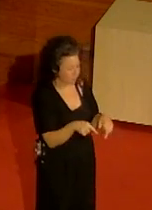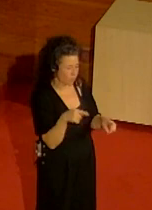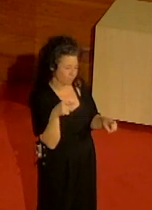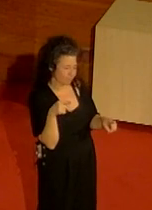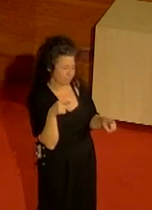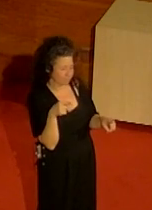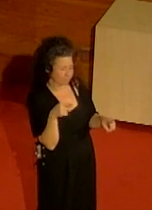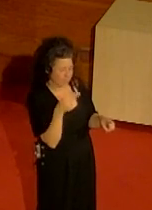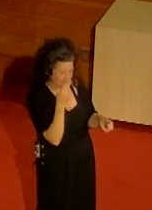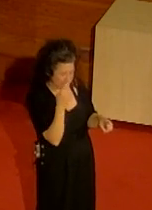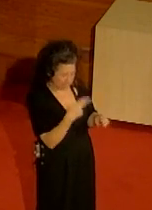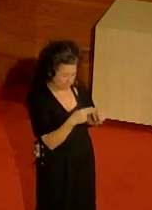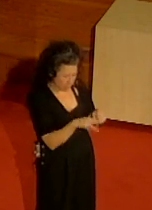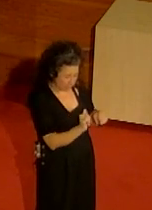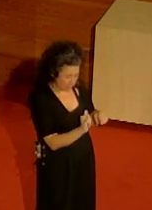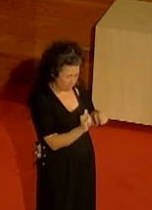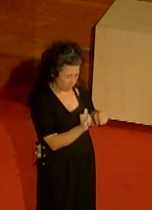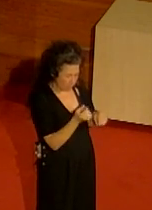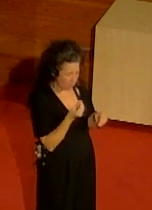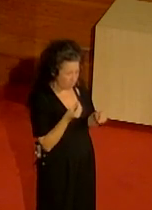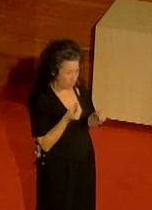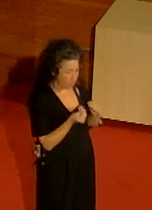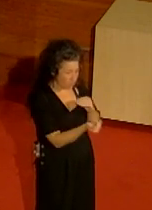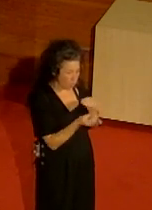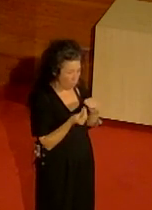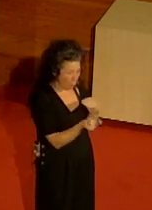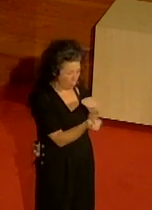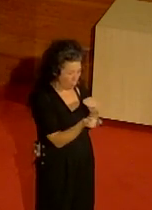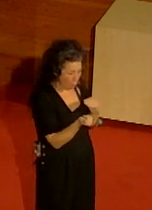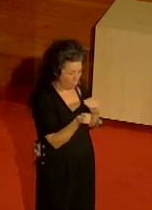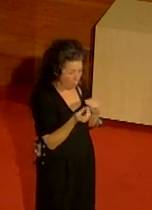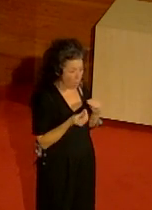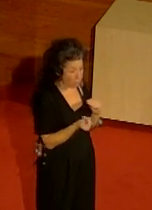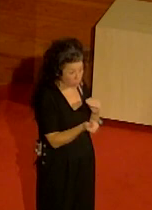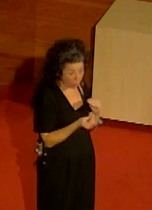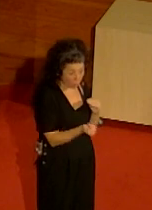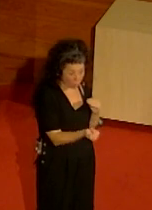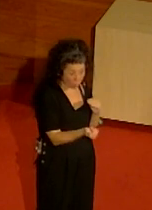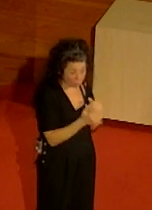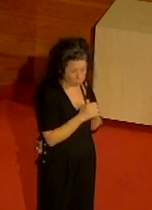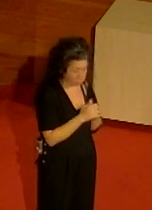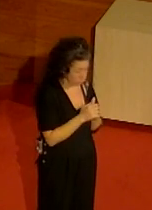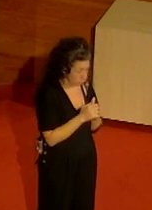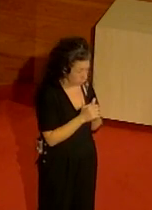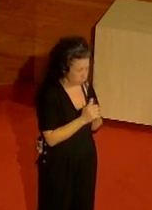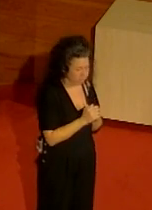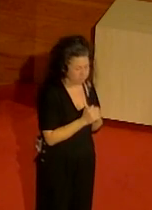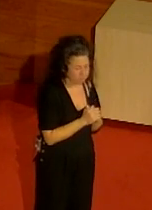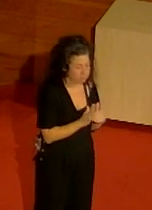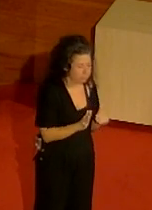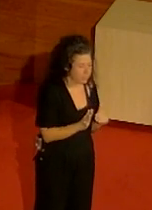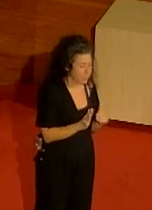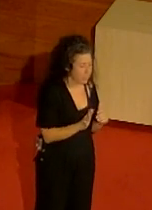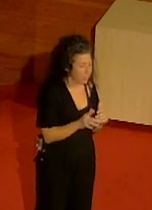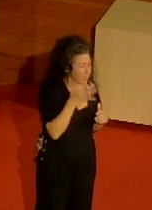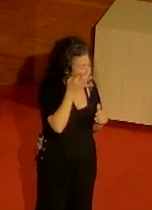Pero muchas veces se usa la palabra flujos como una realidad puramente descriptiva y en realidad está en el mismo campo semántico, que